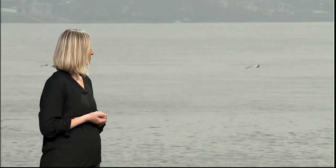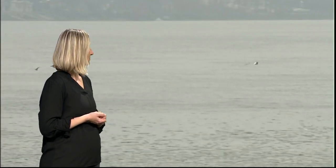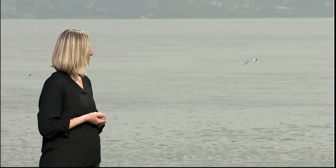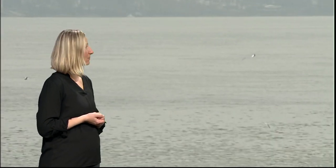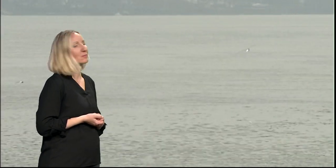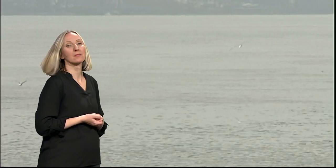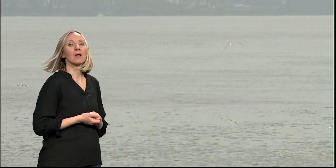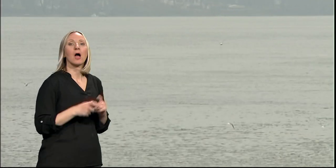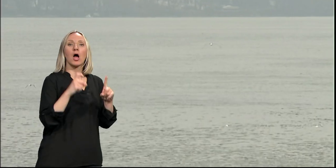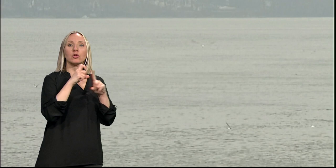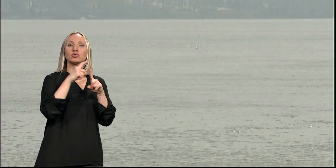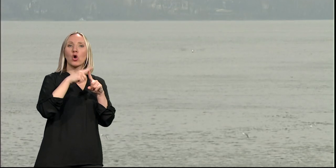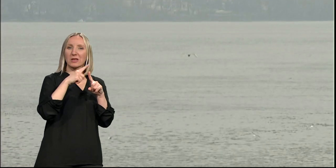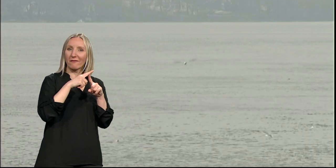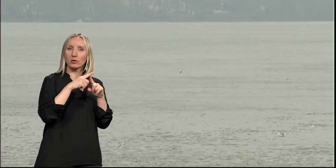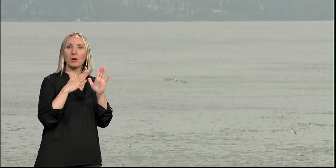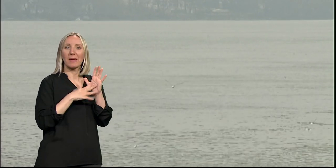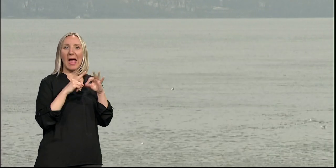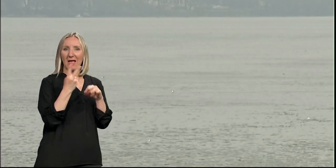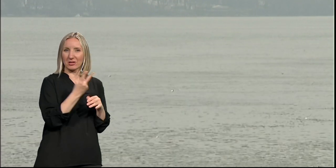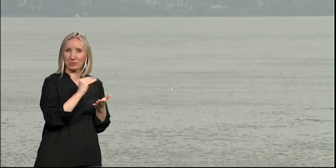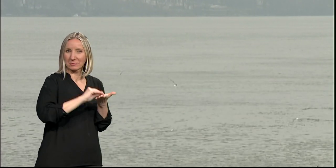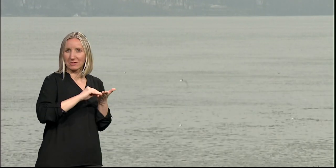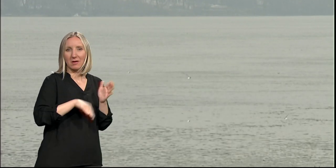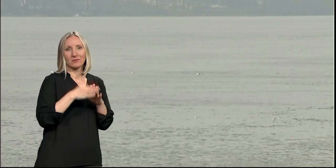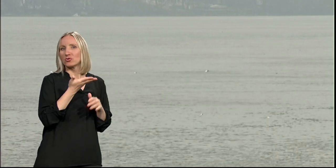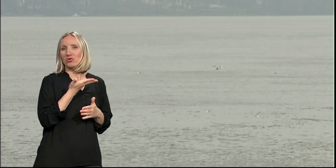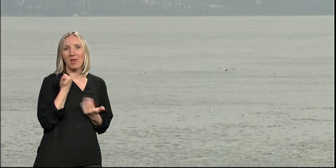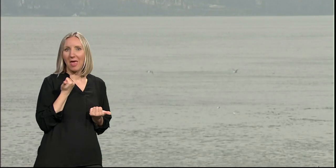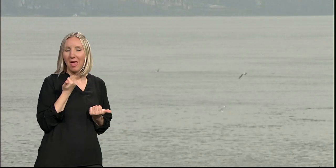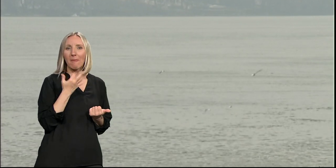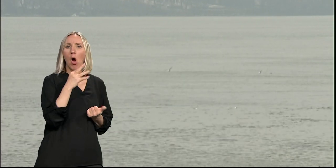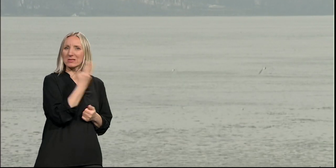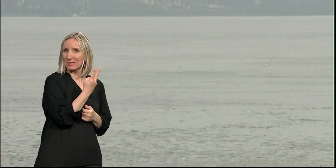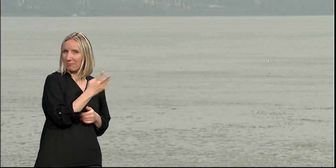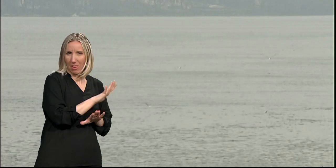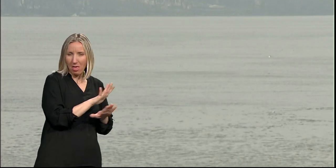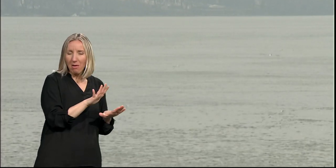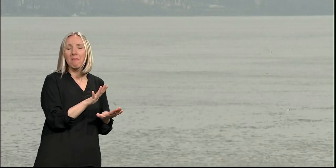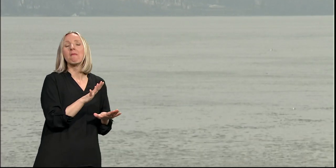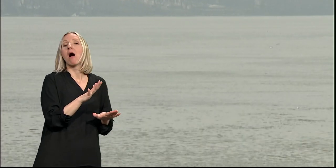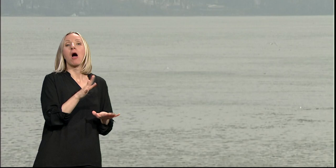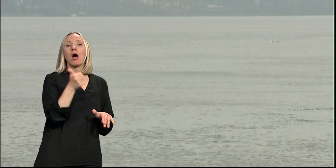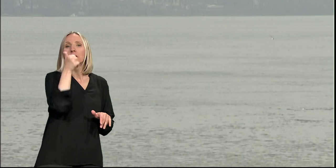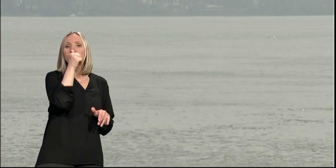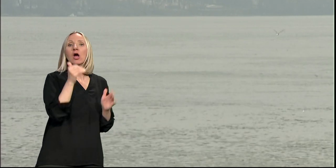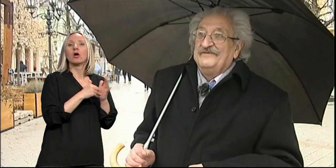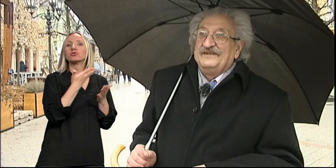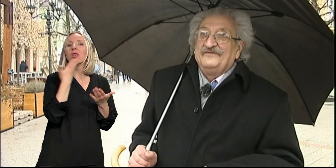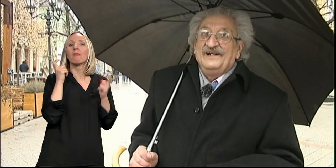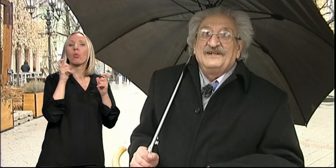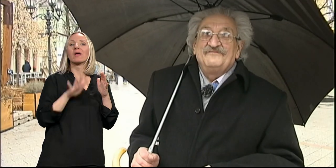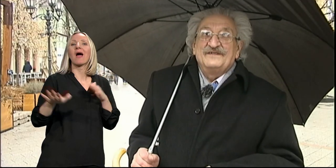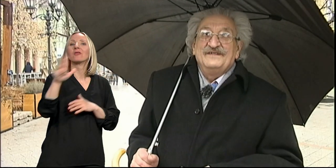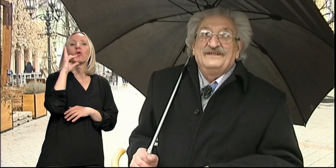Duško Trifunovića ni Mike Antića više nema u Novom Sadu, a čega osim njih više nema u ovom gradu. Nema